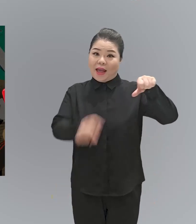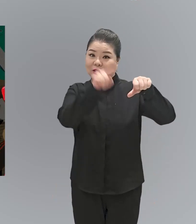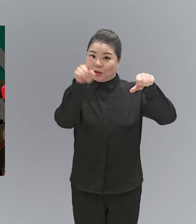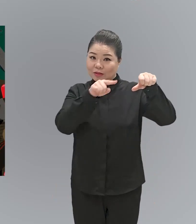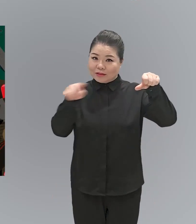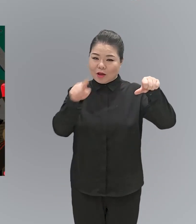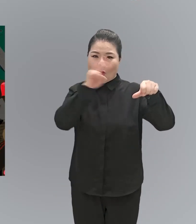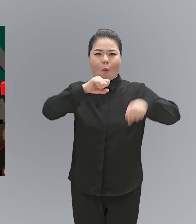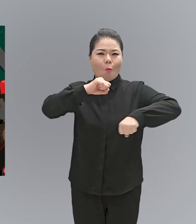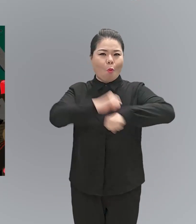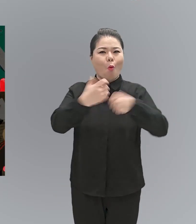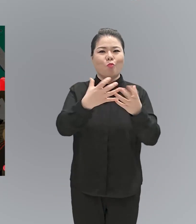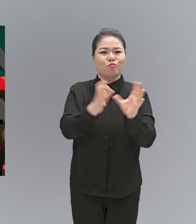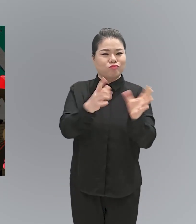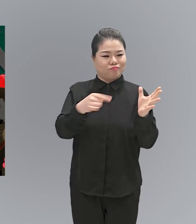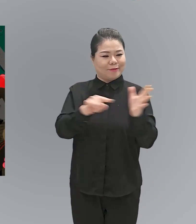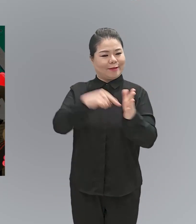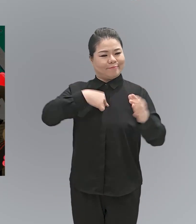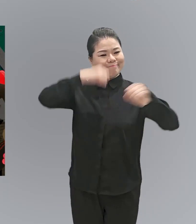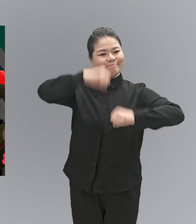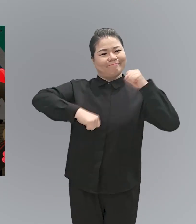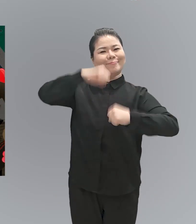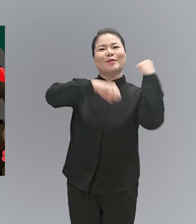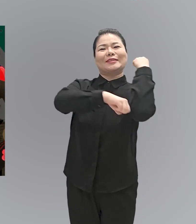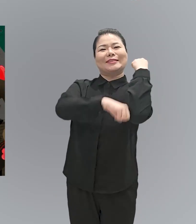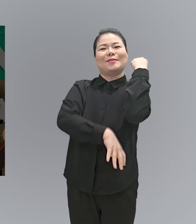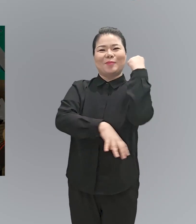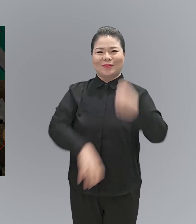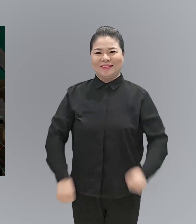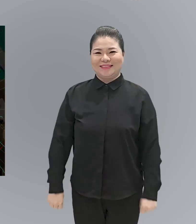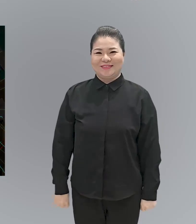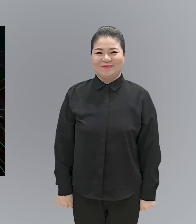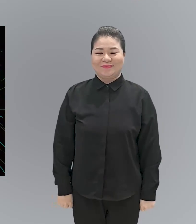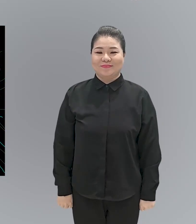A2G 오빠들을 위해서라면 이 정도 팬질은 기본이다.